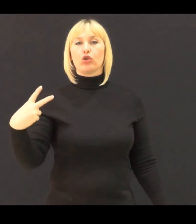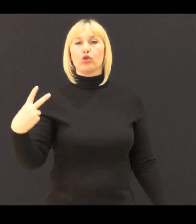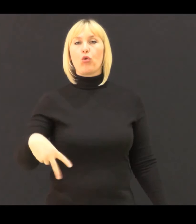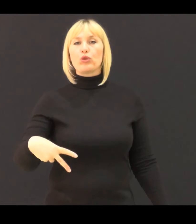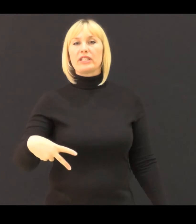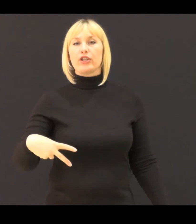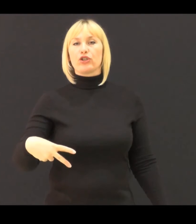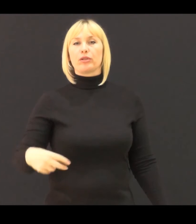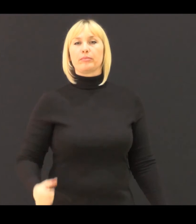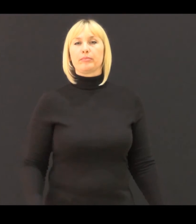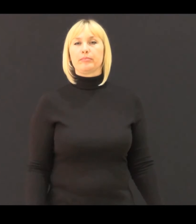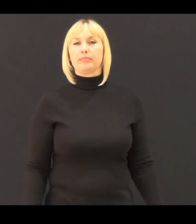Douăzeci.